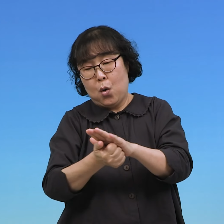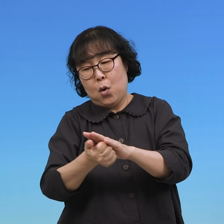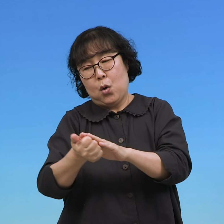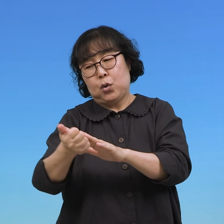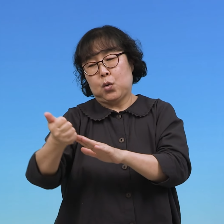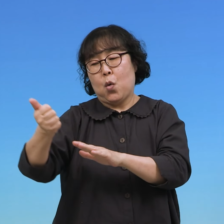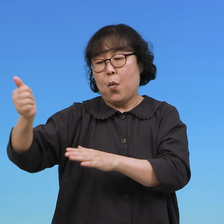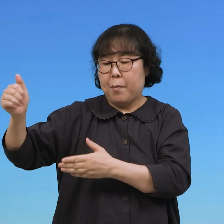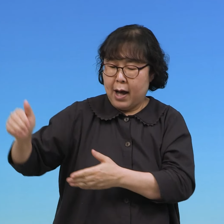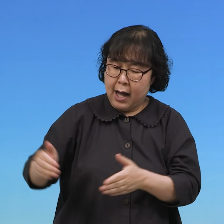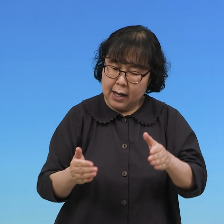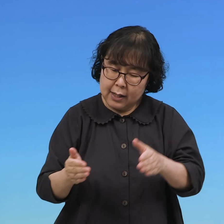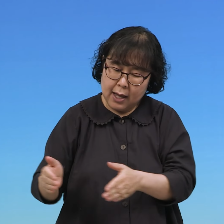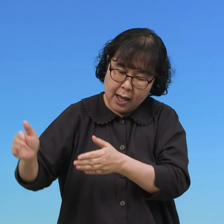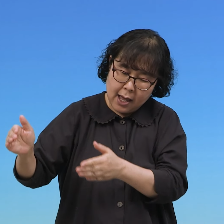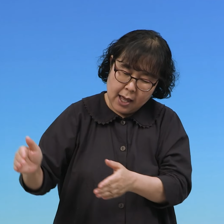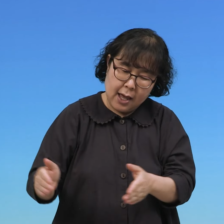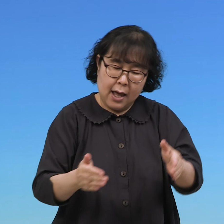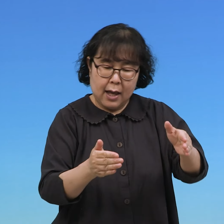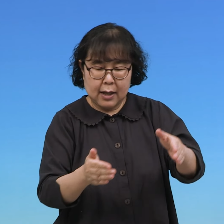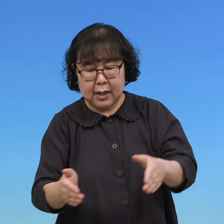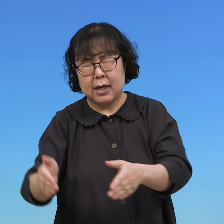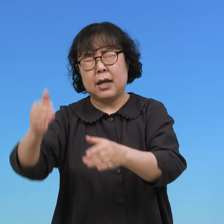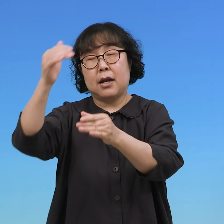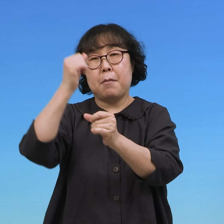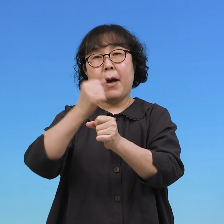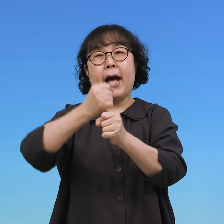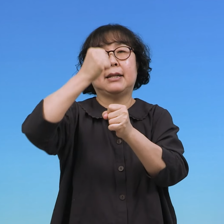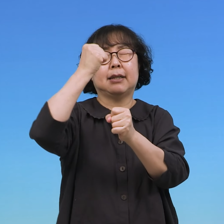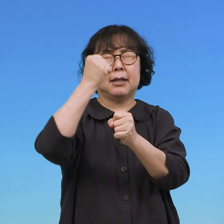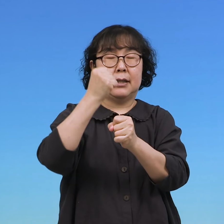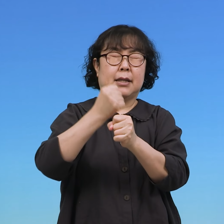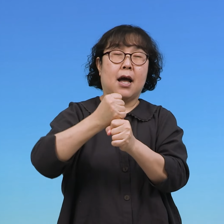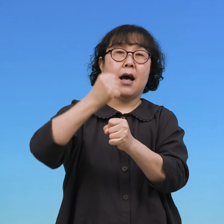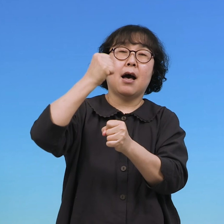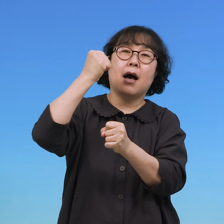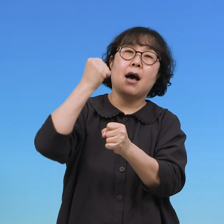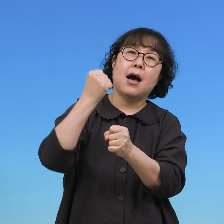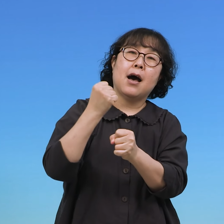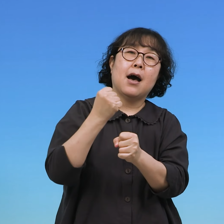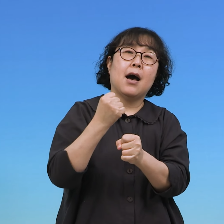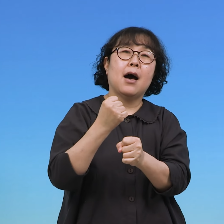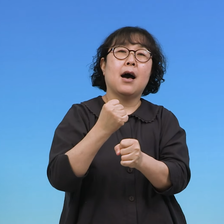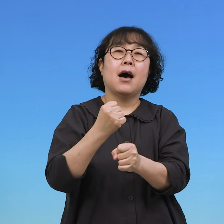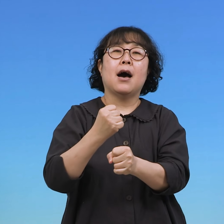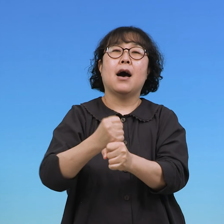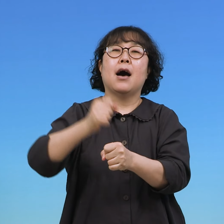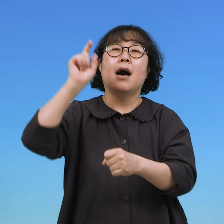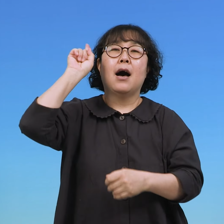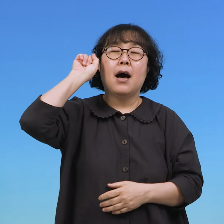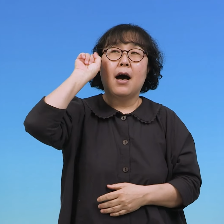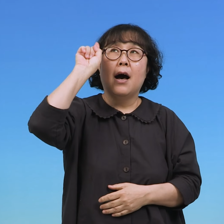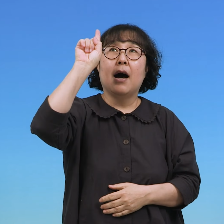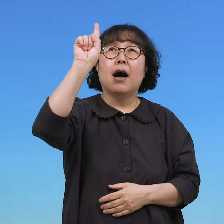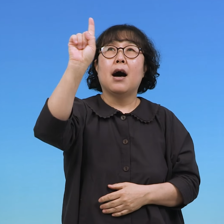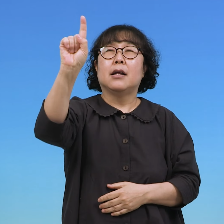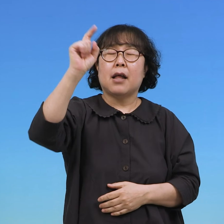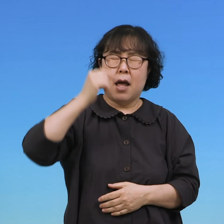소망의 길을 만든다. 여러분, 우리 다음 세대를 향하여 내일로 가는 길을